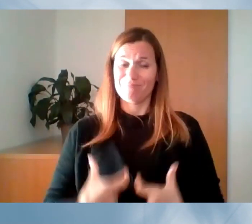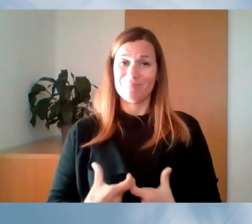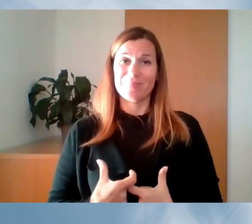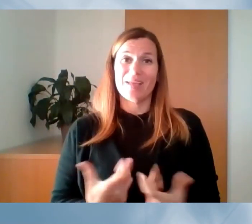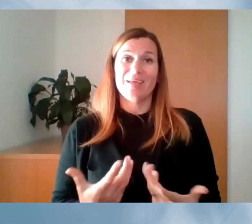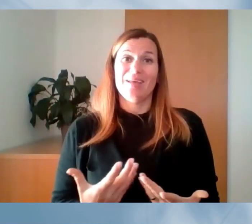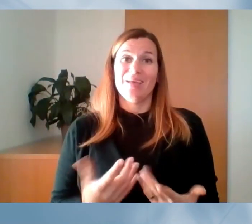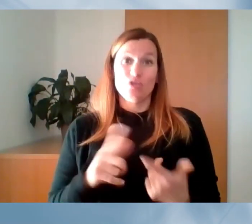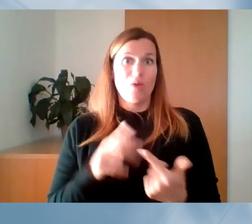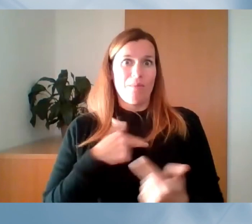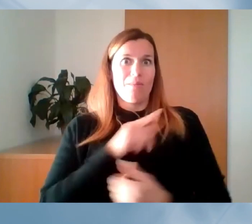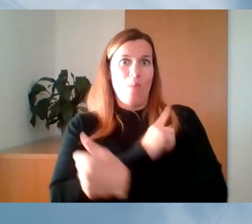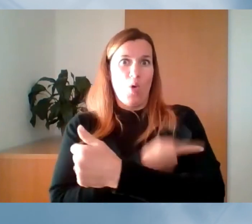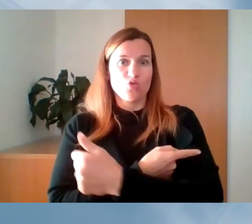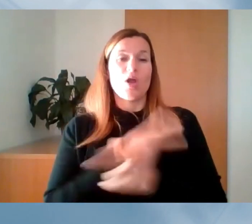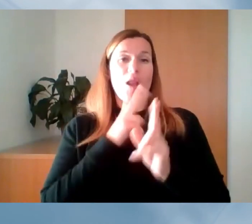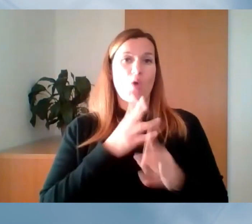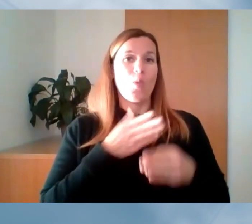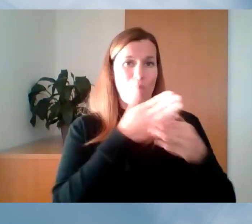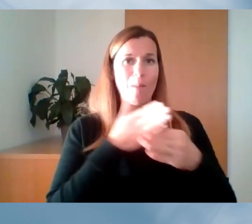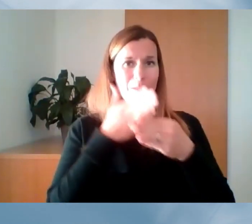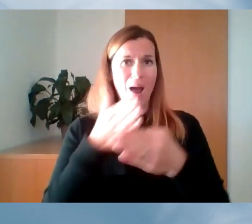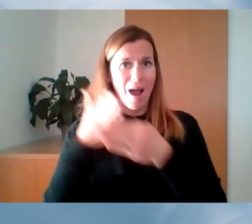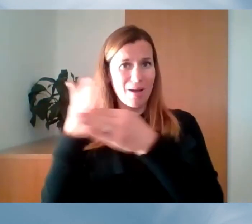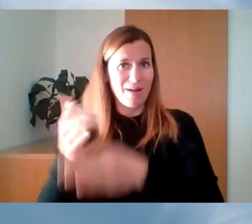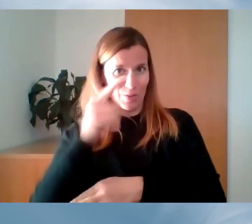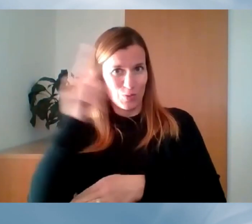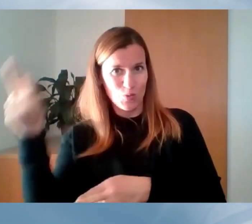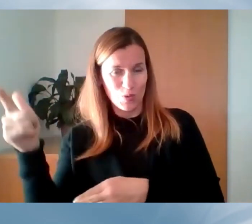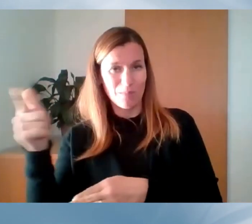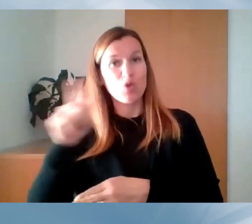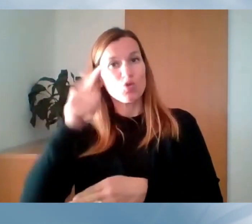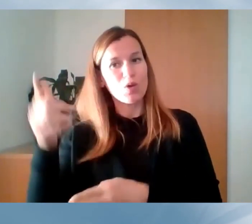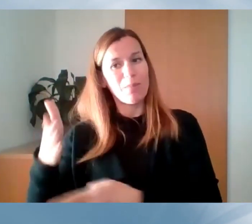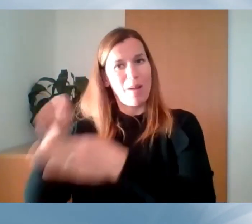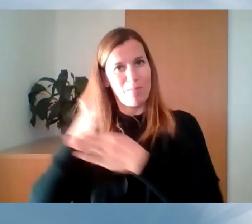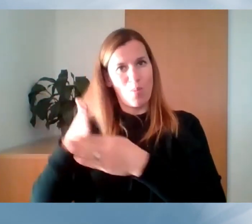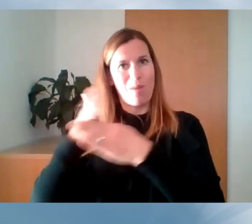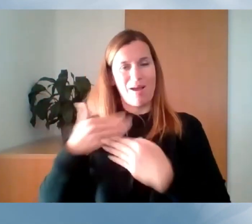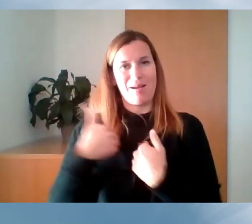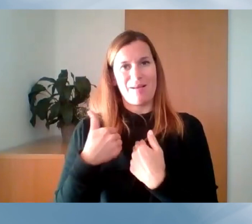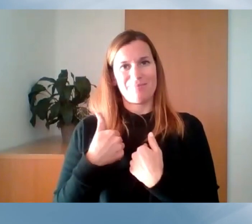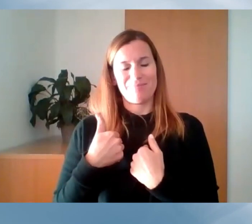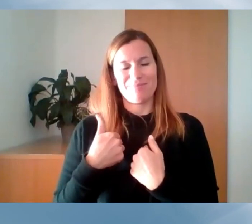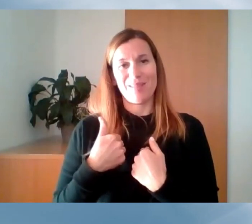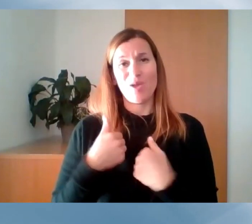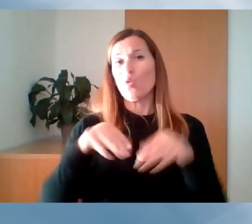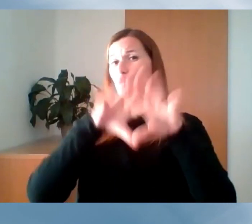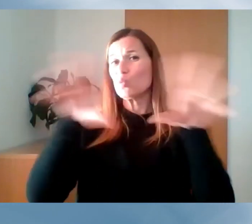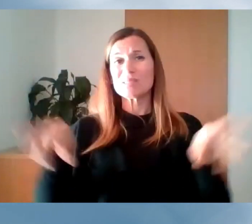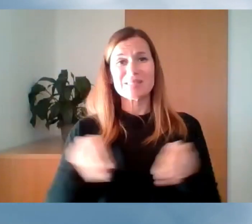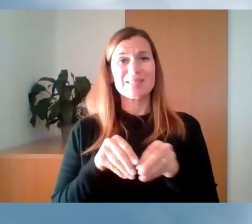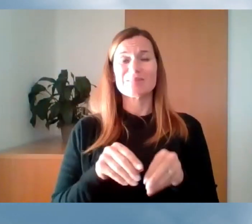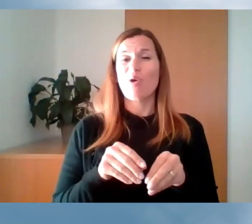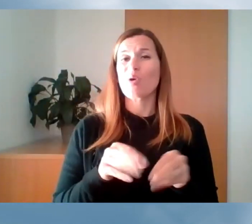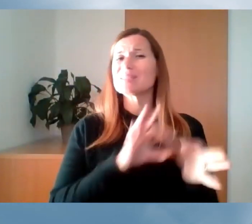ki, kadar je kolikor toliko pri močeh, drugim pomaga, drugi pa pomagajo njemu. Pravzaprav smo vsi